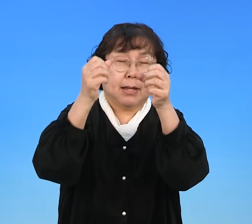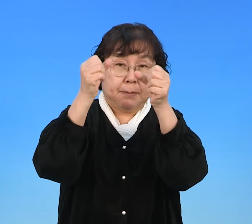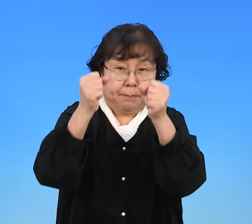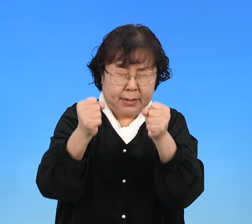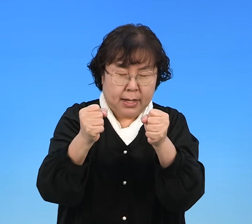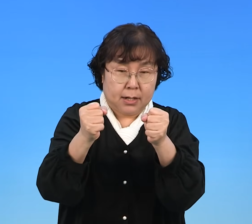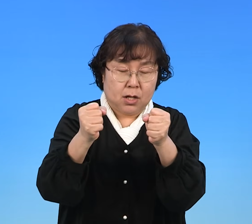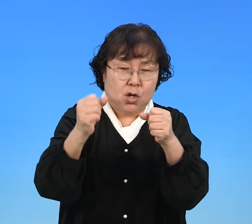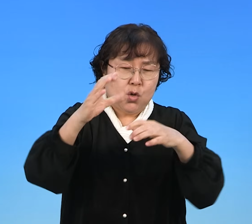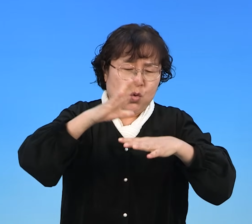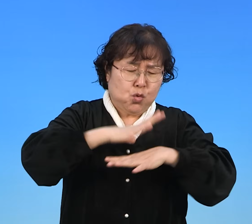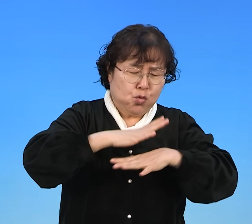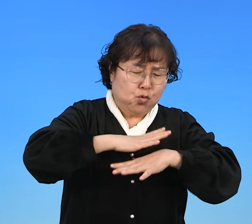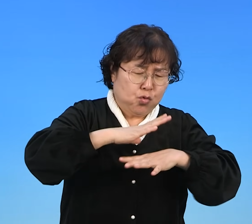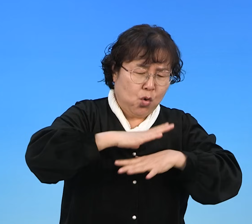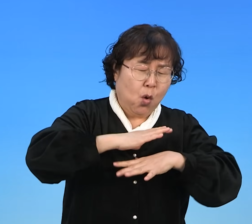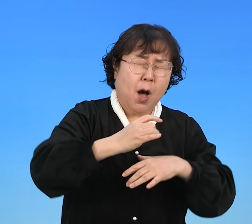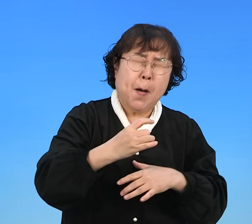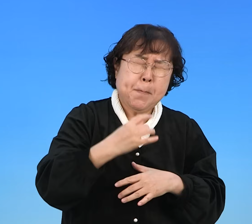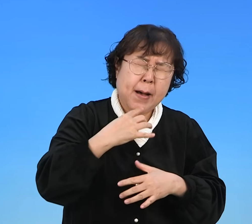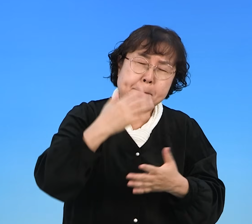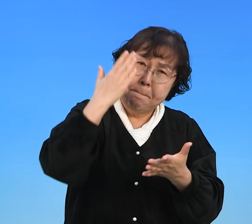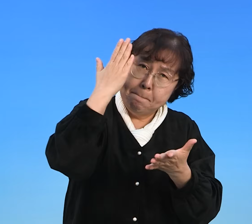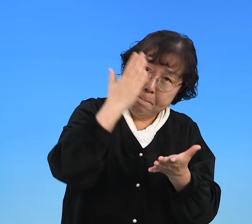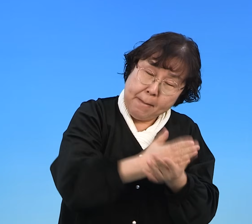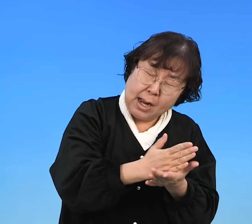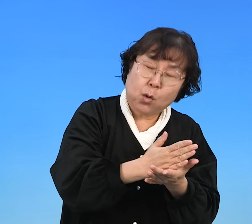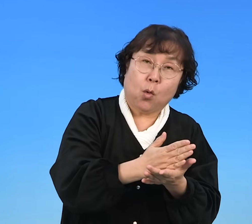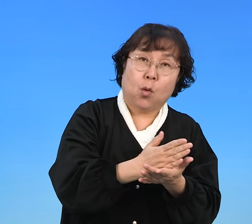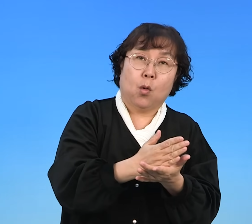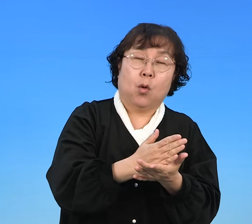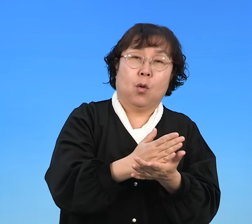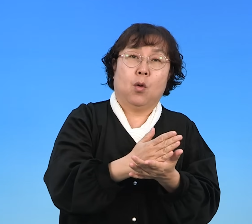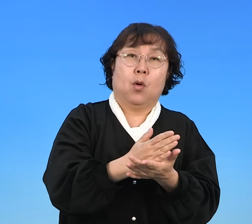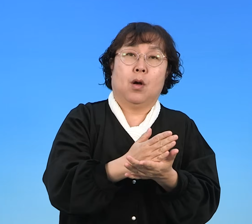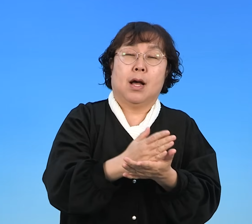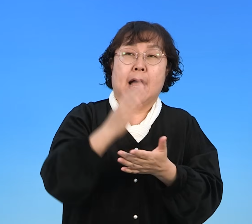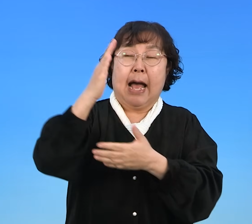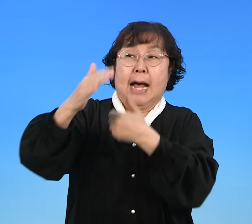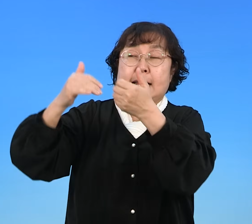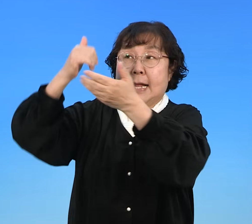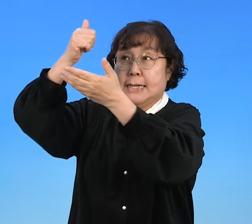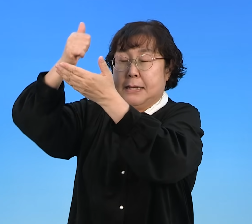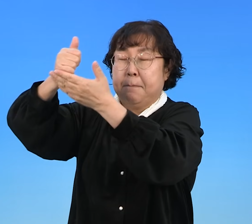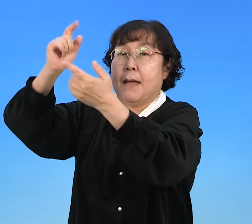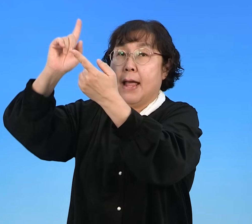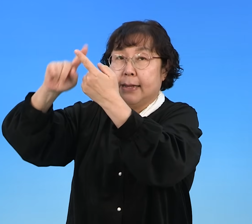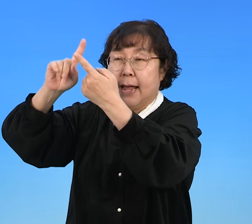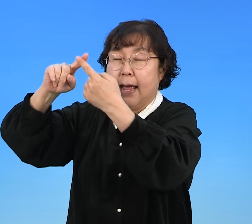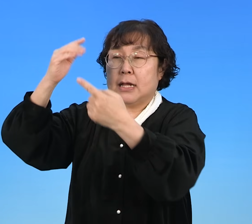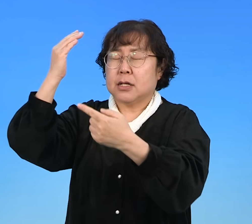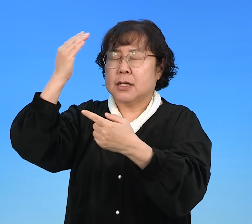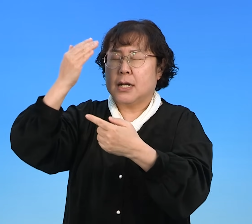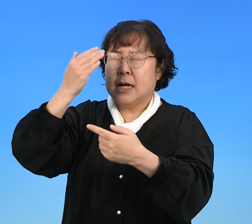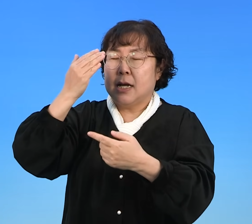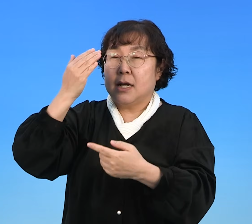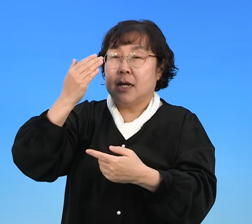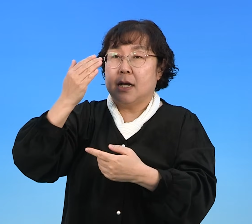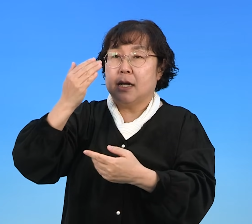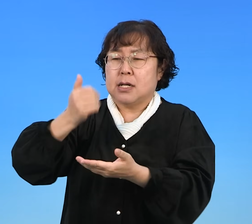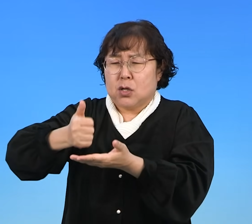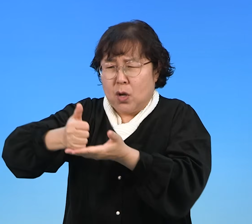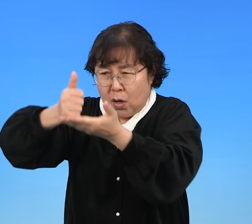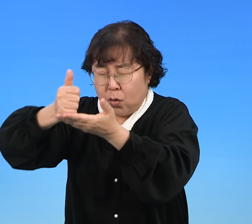잘 들어보세요. 하나님의 임재를 두려워만 하지 말고 그 하나님에 대한